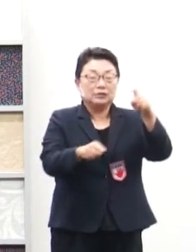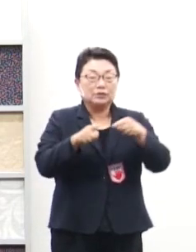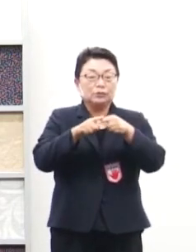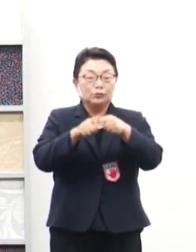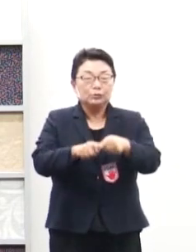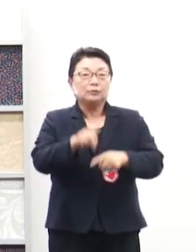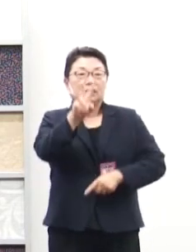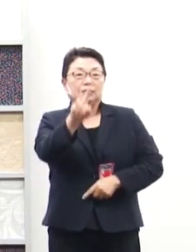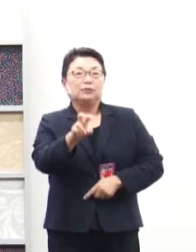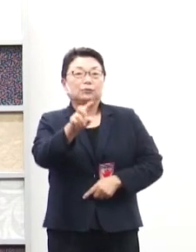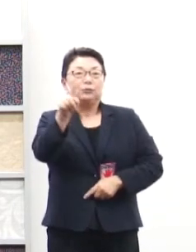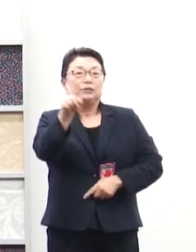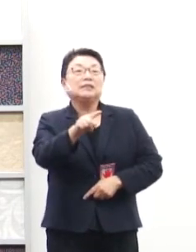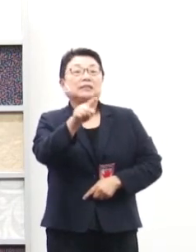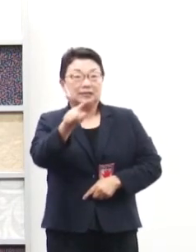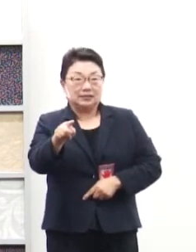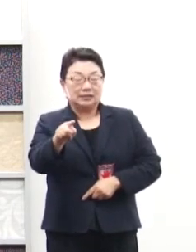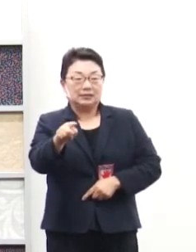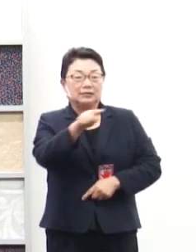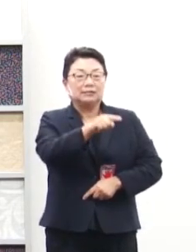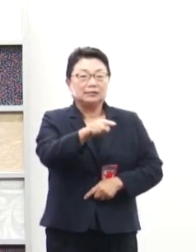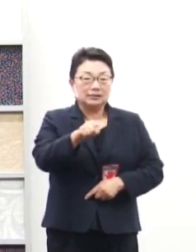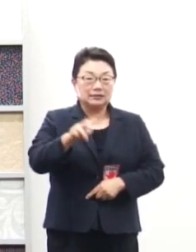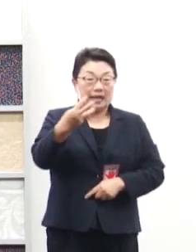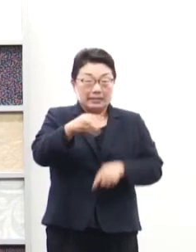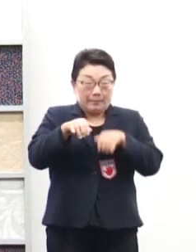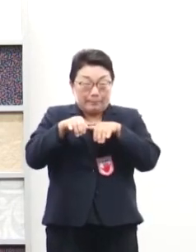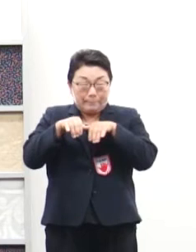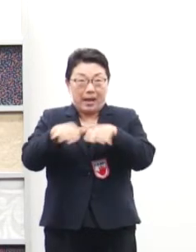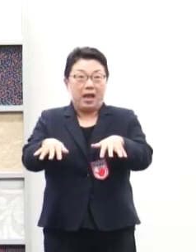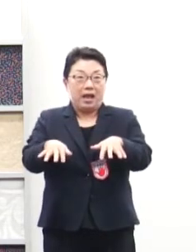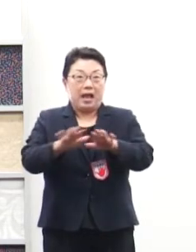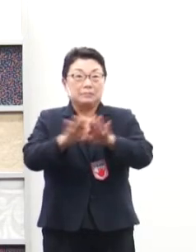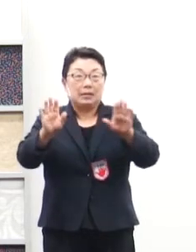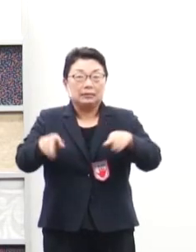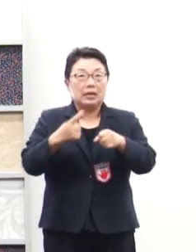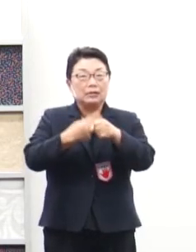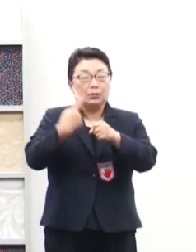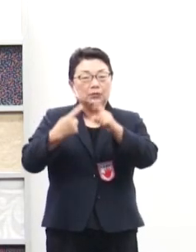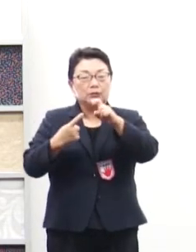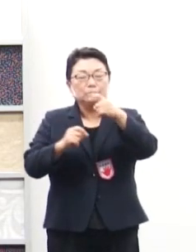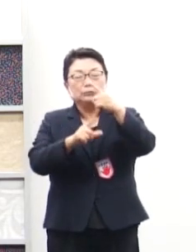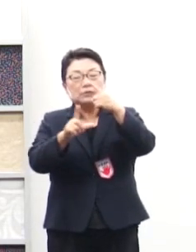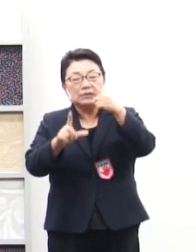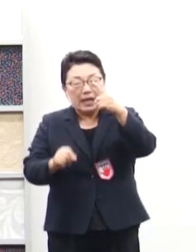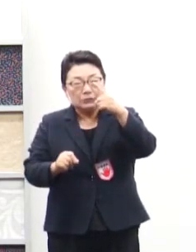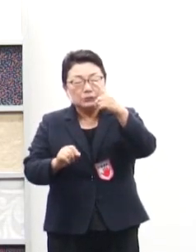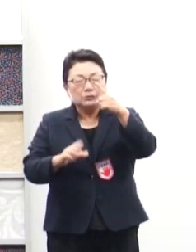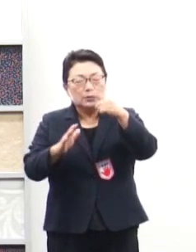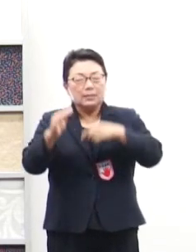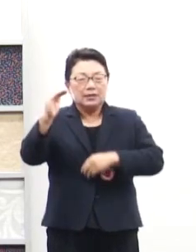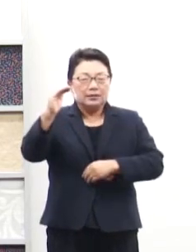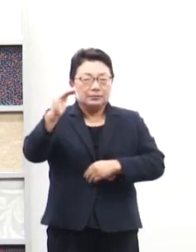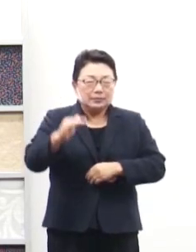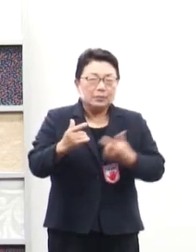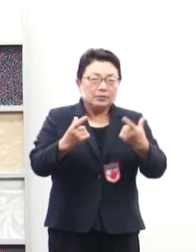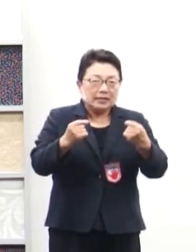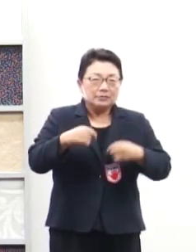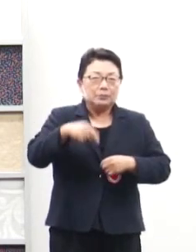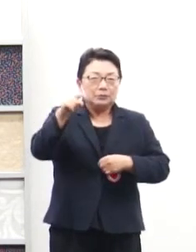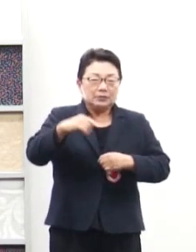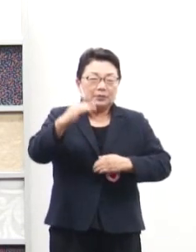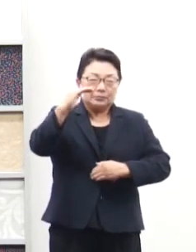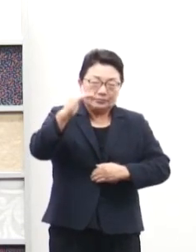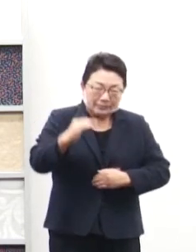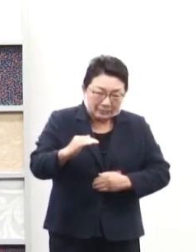は22名となりまして、これは第3波が始まりました、11月初旬と同じ水準にまで、下がって、おります